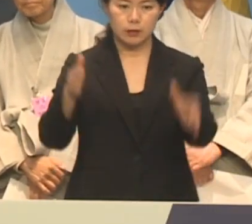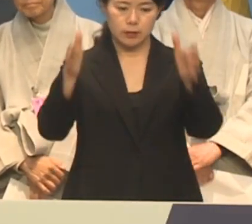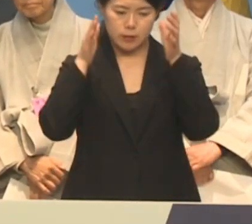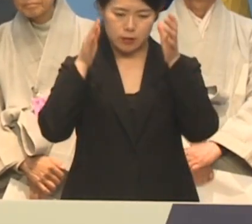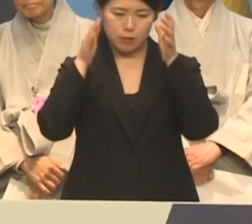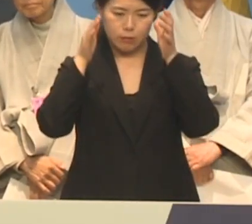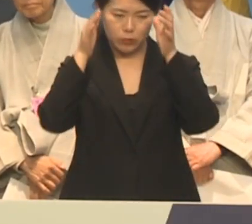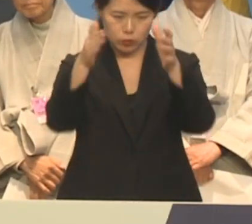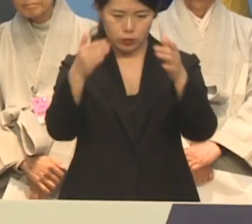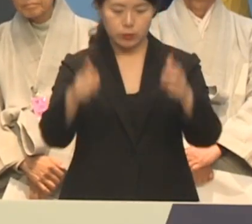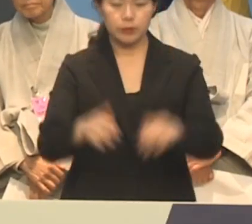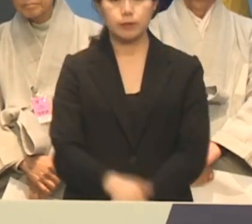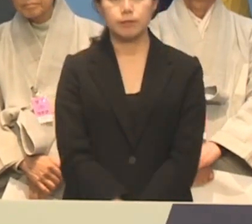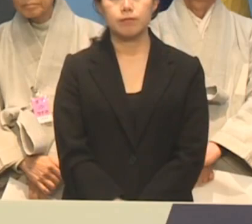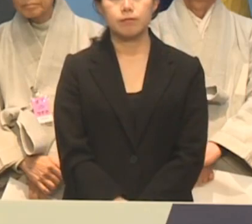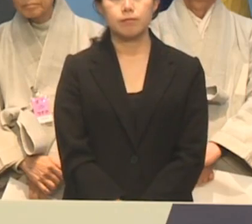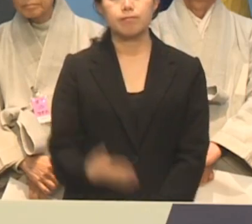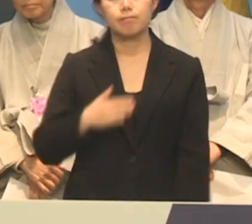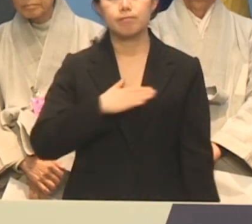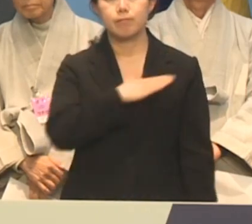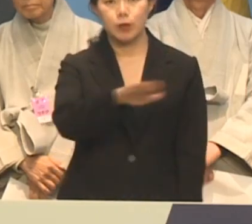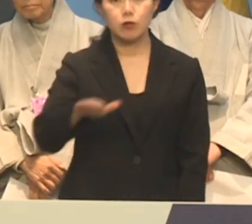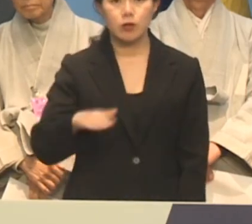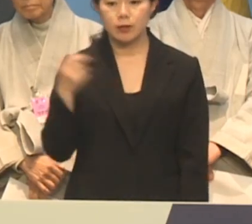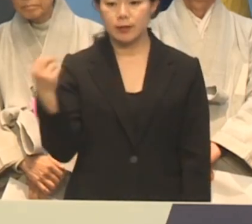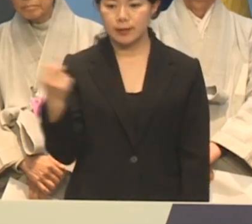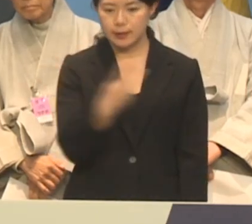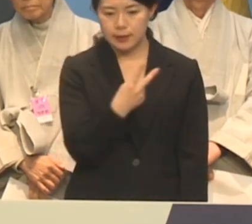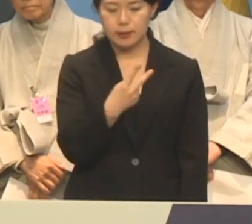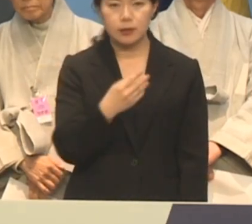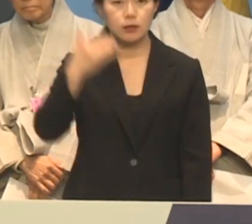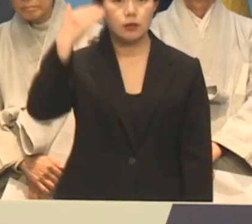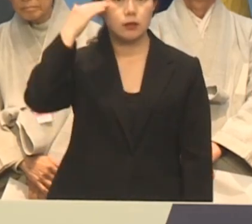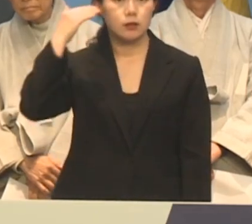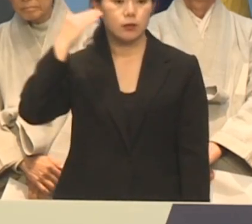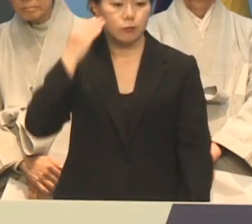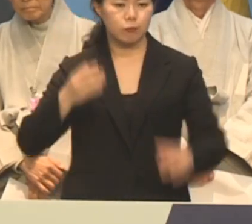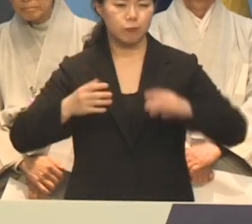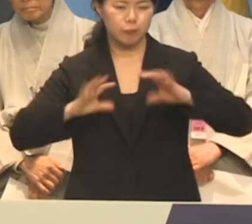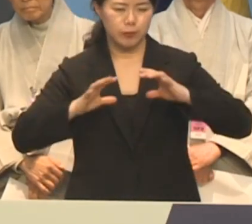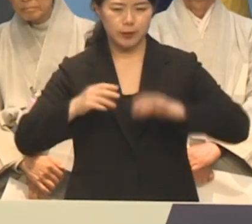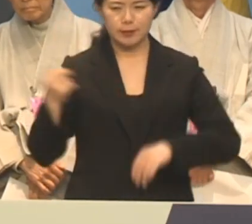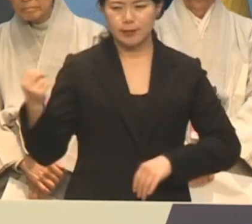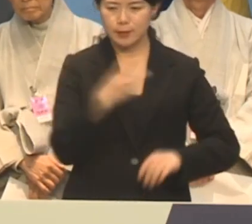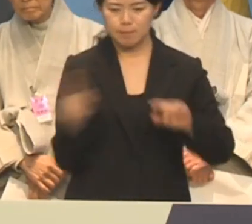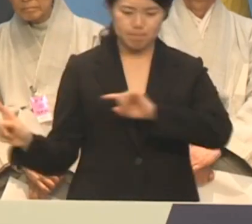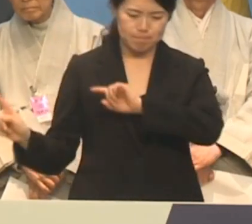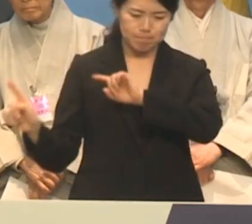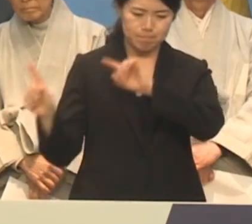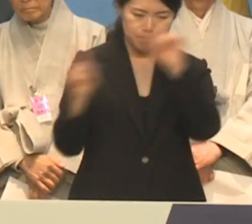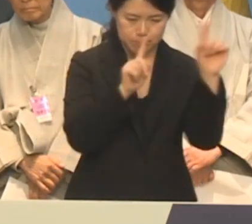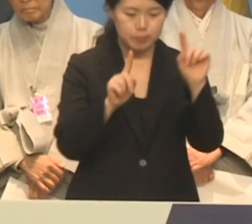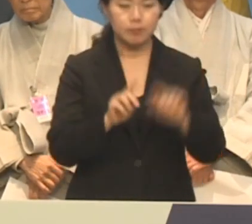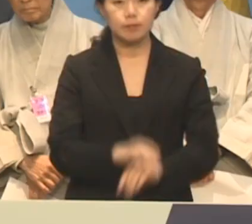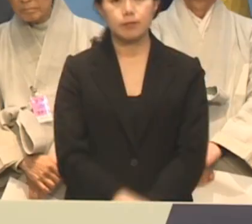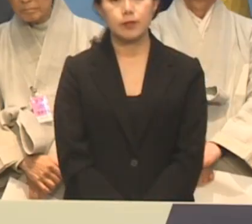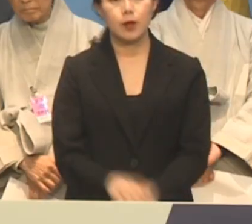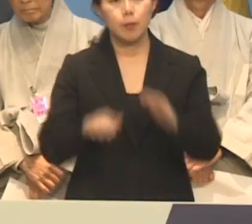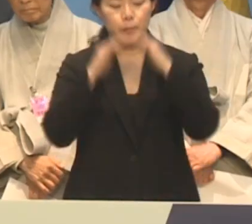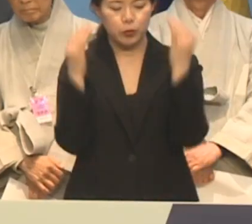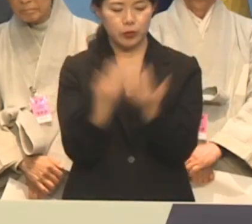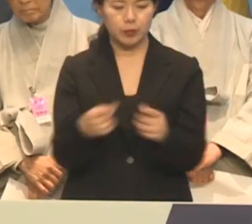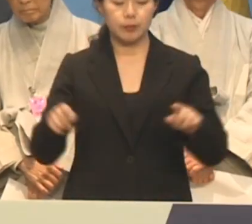있습니다. 우리 다시 대한민국으로 우뚝 섭시다. 모두